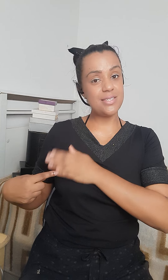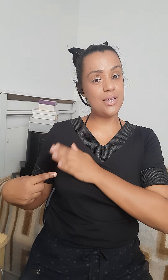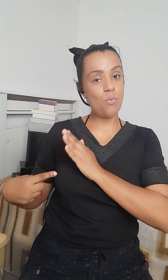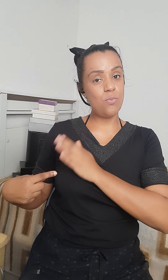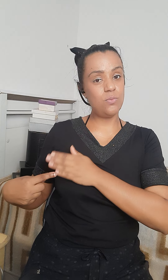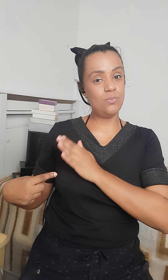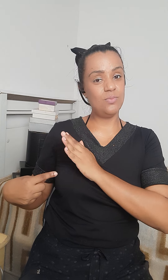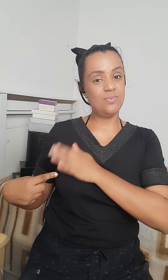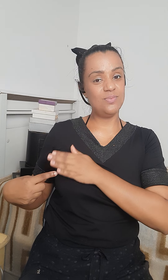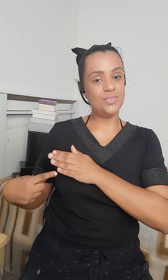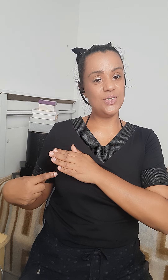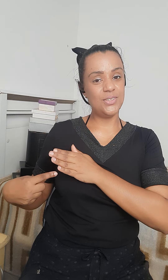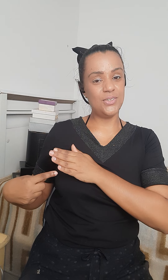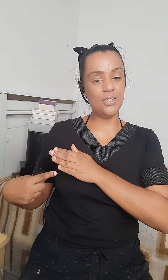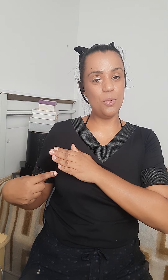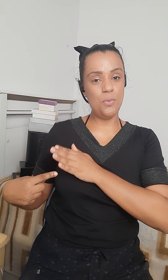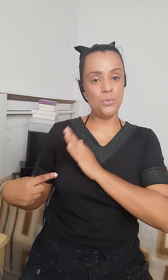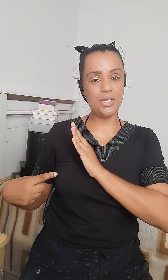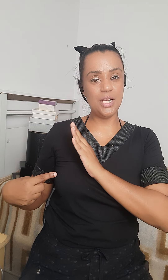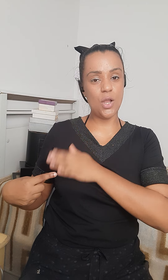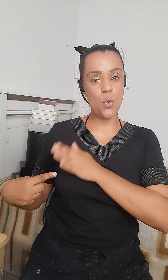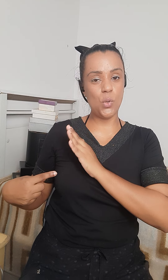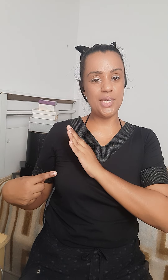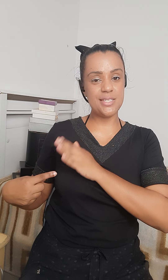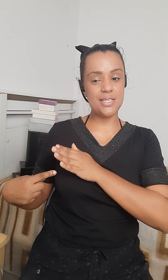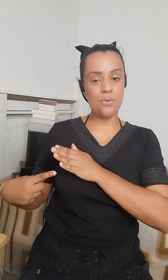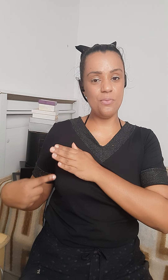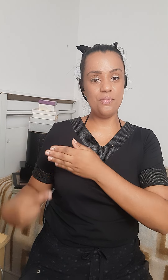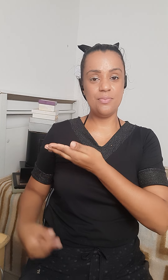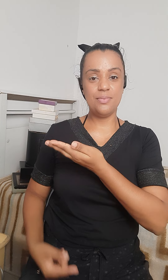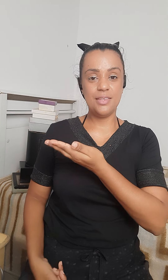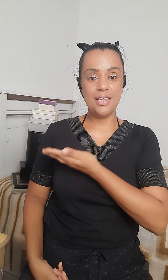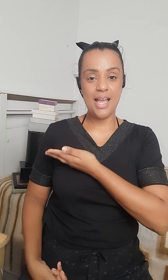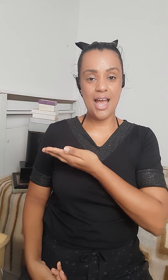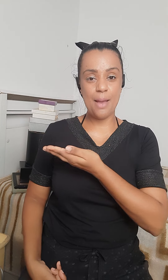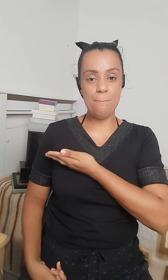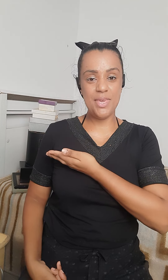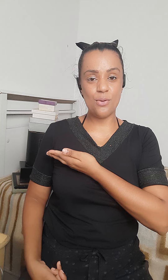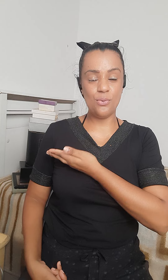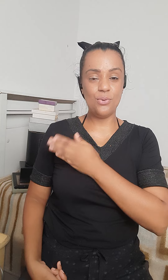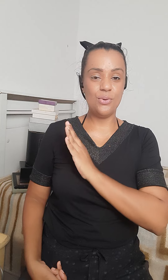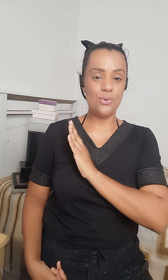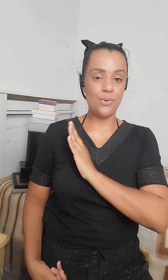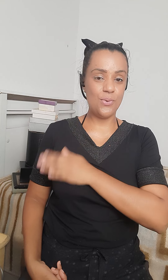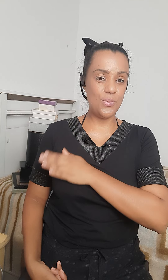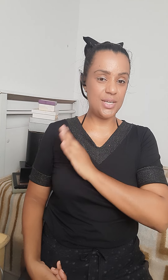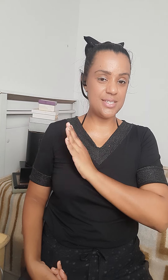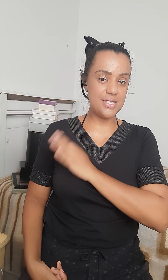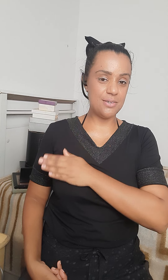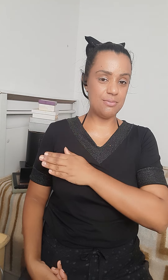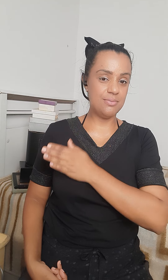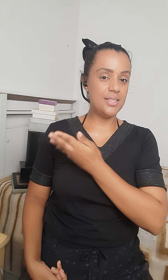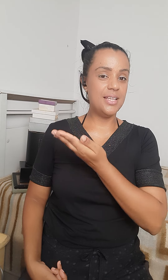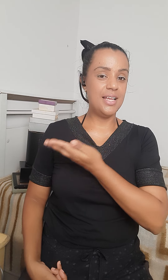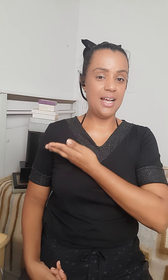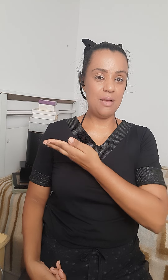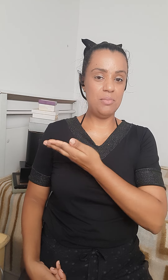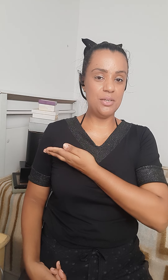coração. Olha como muda. Coração, amigo. Coração, amigo.